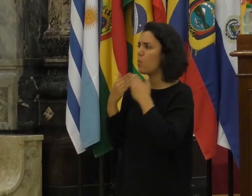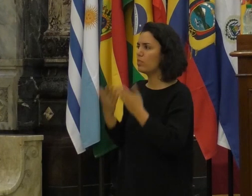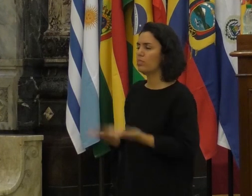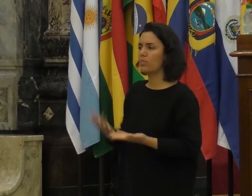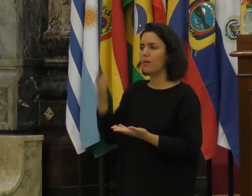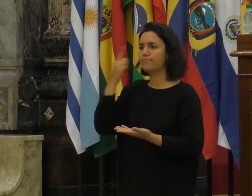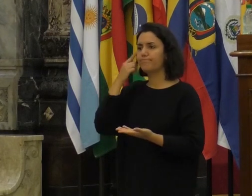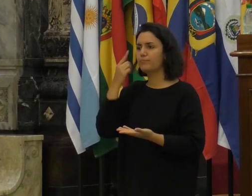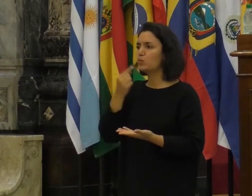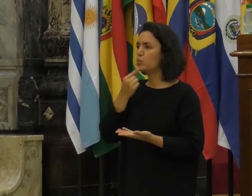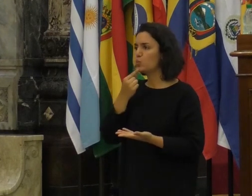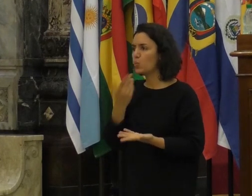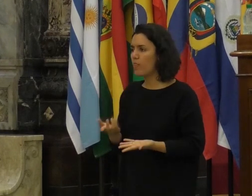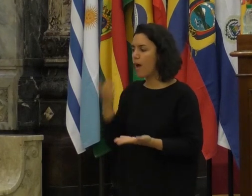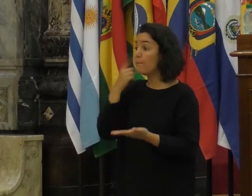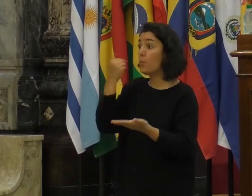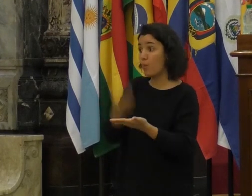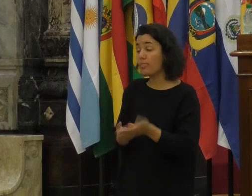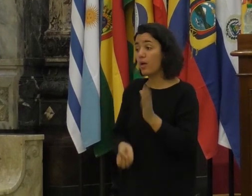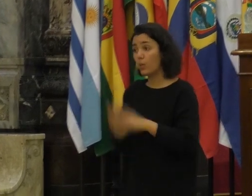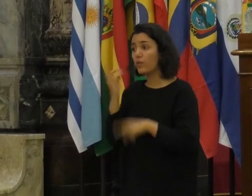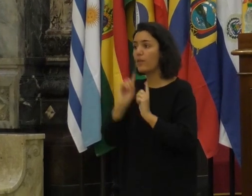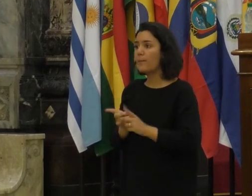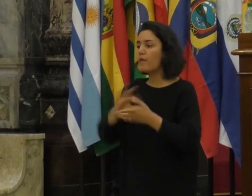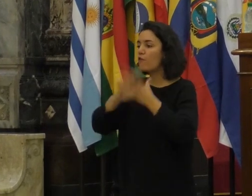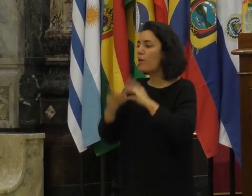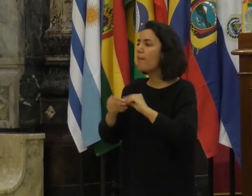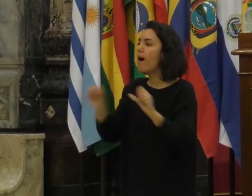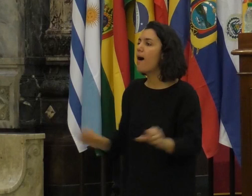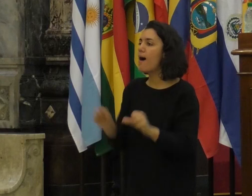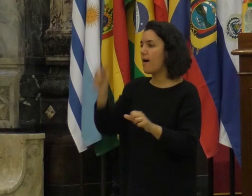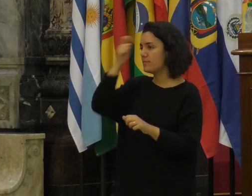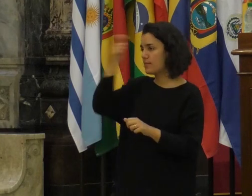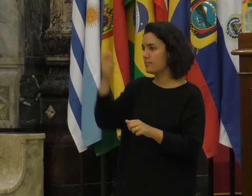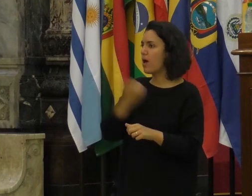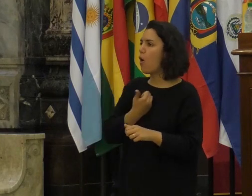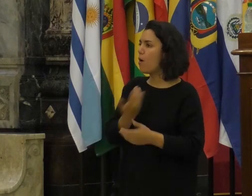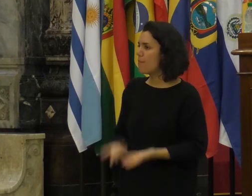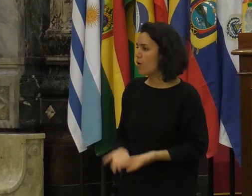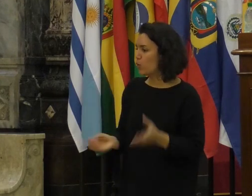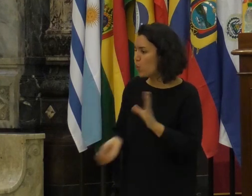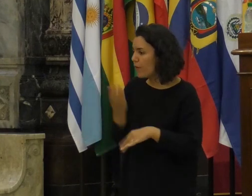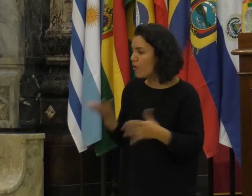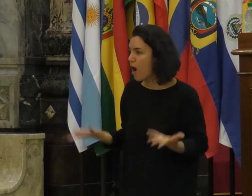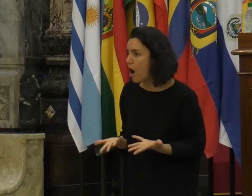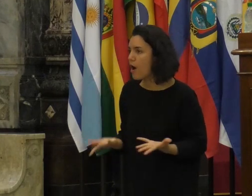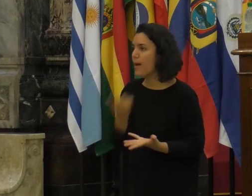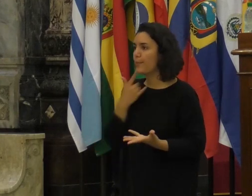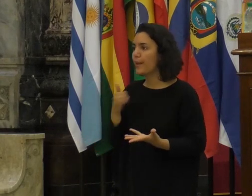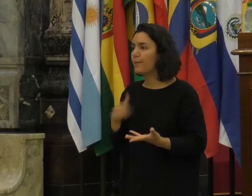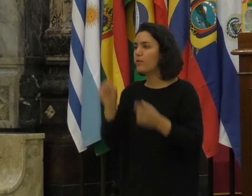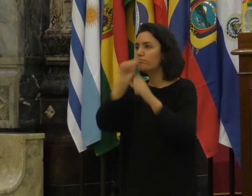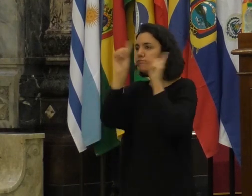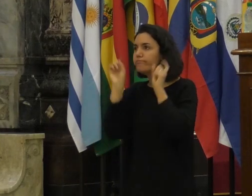y también nuevos planteamientos acerca de los modos de hacer ciencia. Por ejemplo, interrogantes